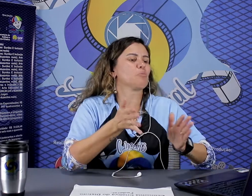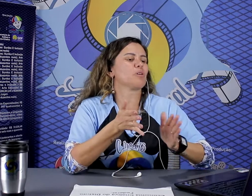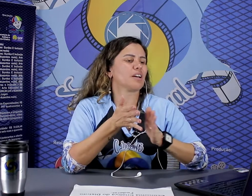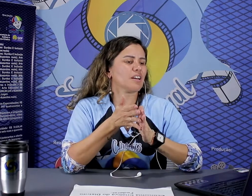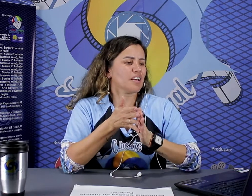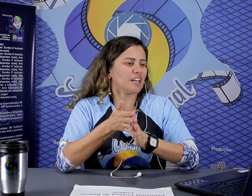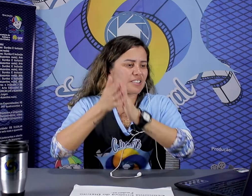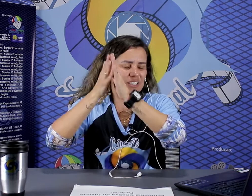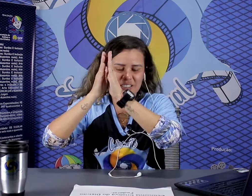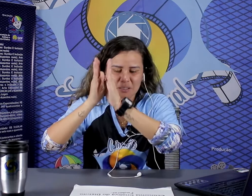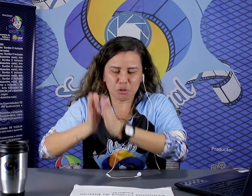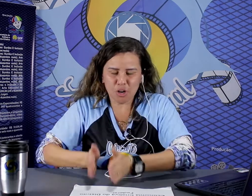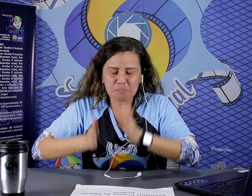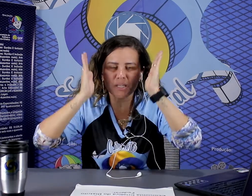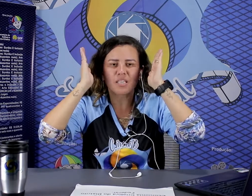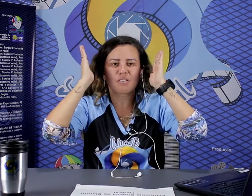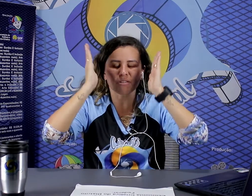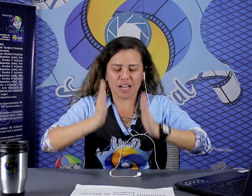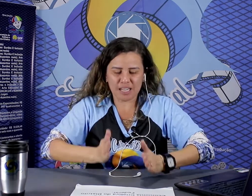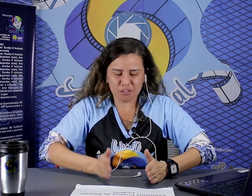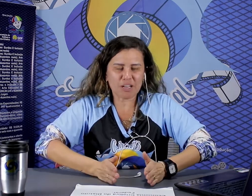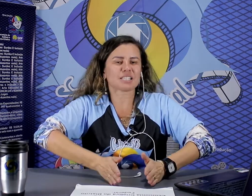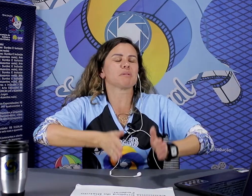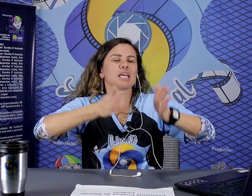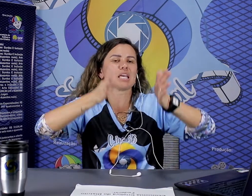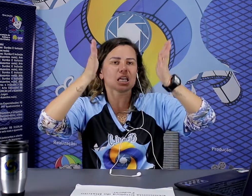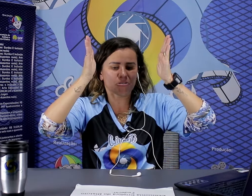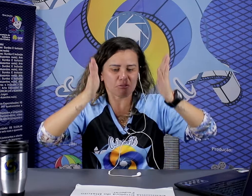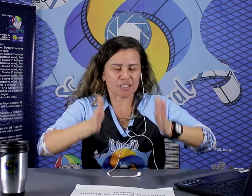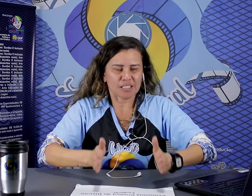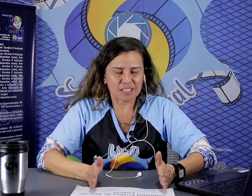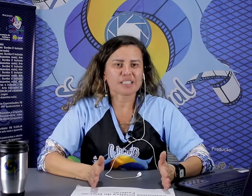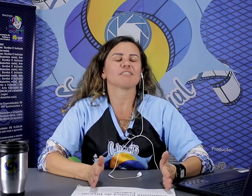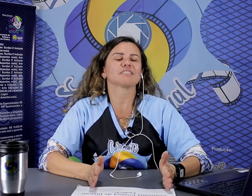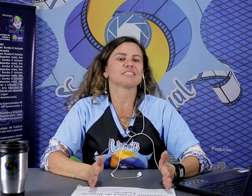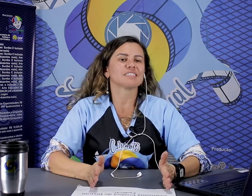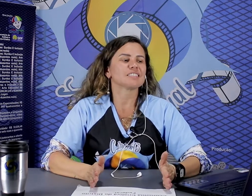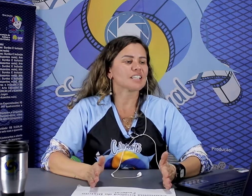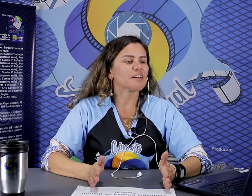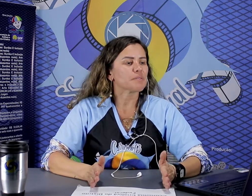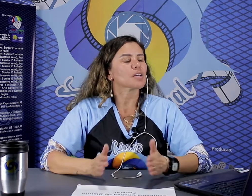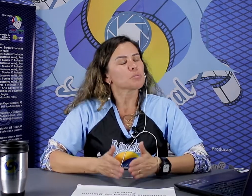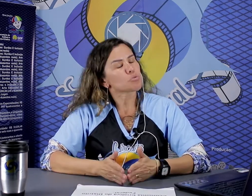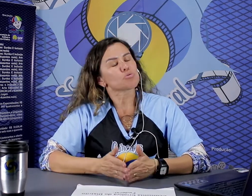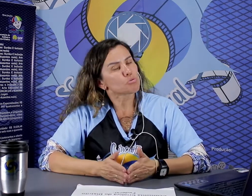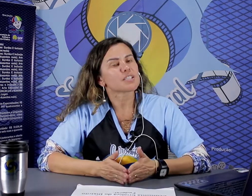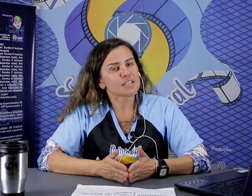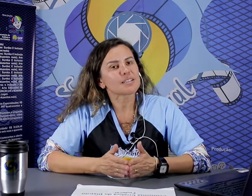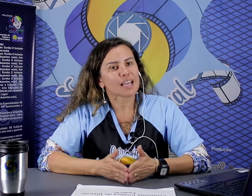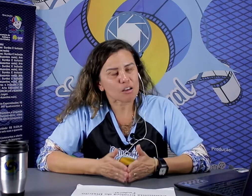é essa monogamia, a regra do casamento e tal, né? Para o surdo, sim, tem que